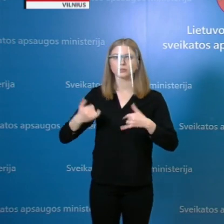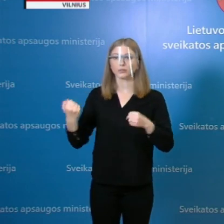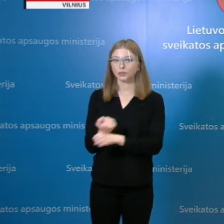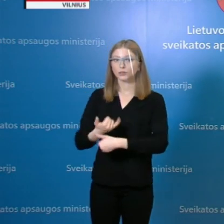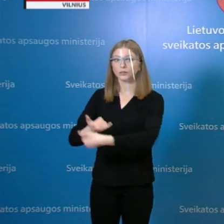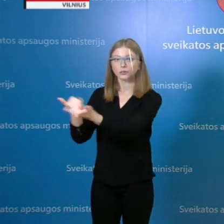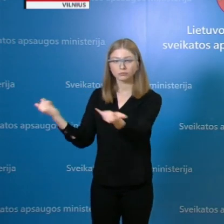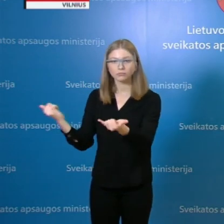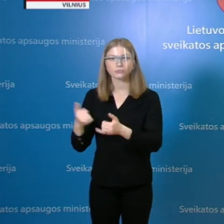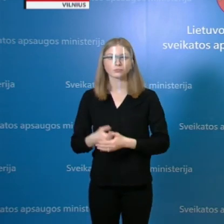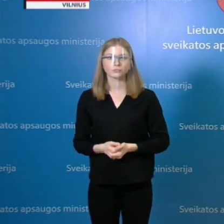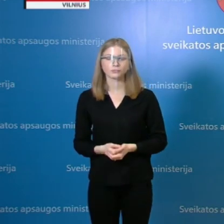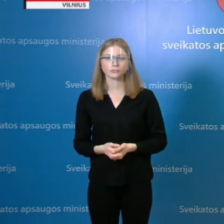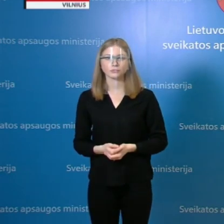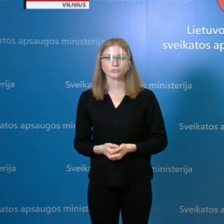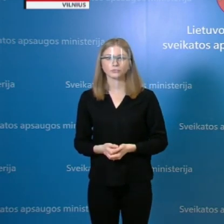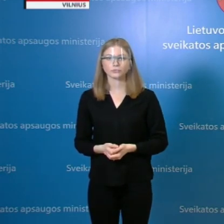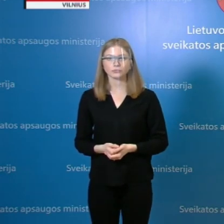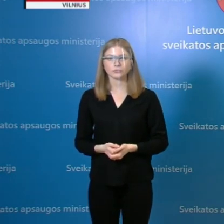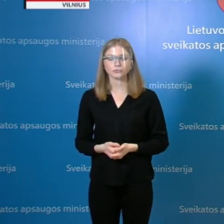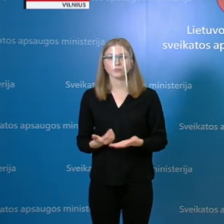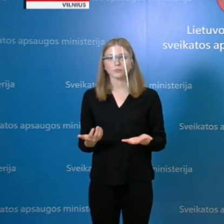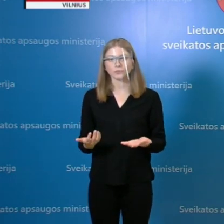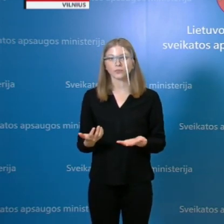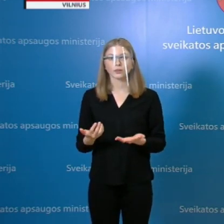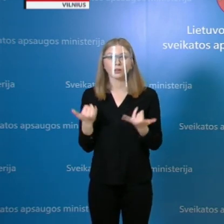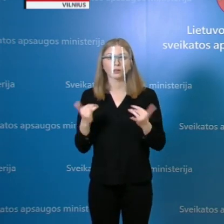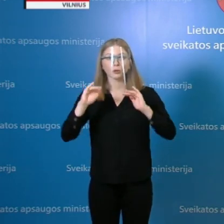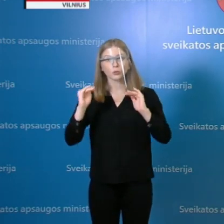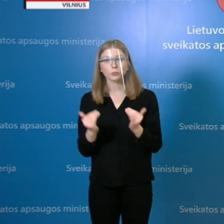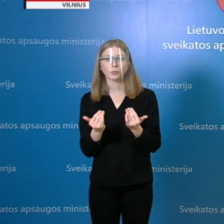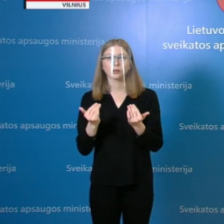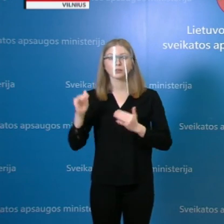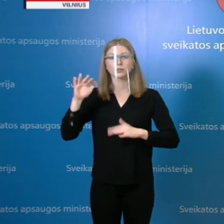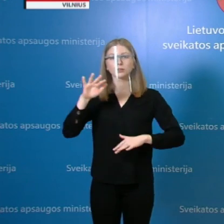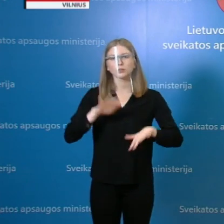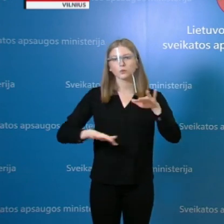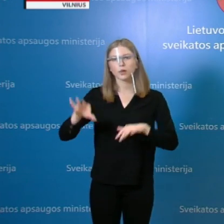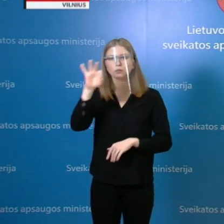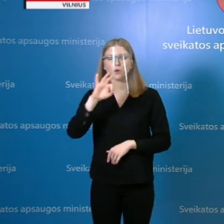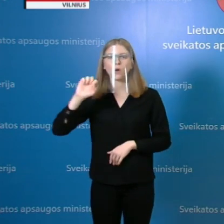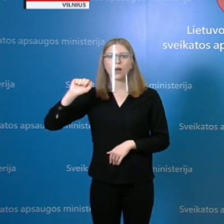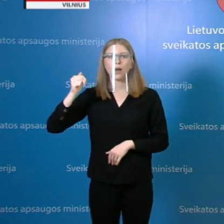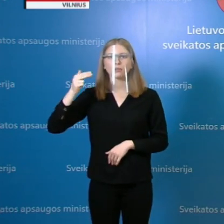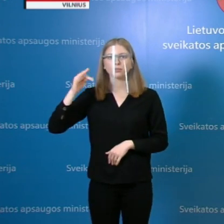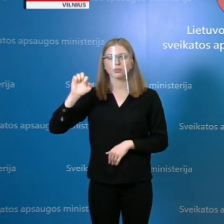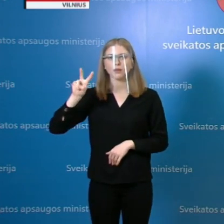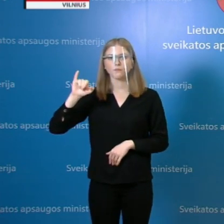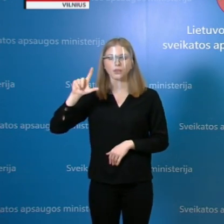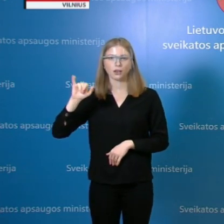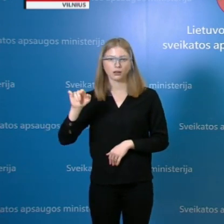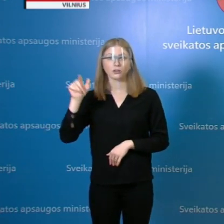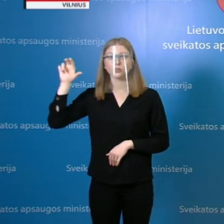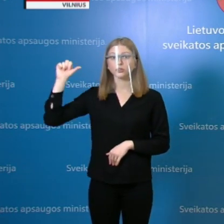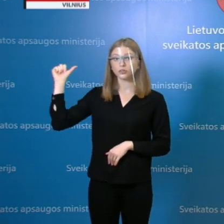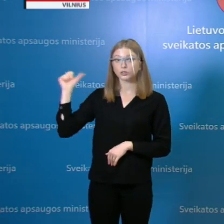kiti svarbus nurodymai. Taip pat norėčiau trumpai pristatyti situaciją Antavilių pensionate. Šeštadienį buvo gauta informacija apie